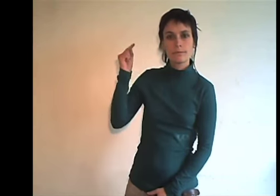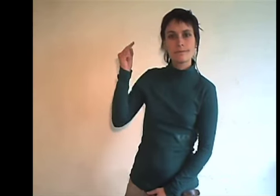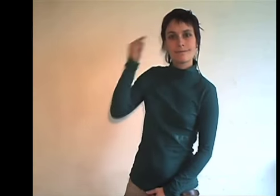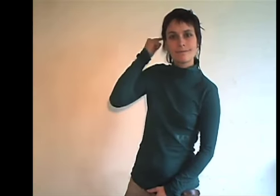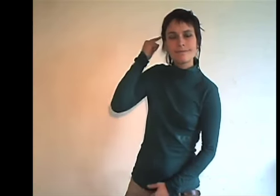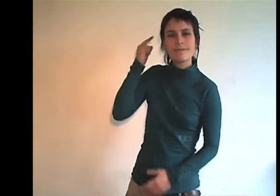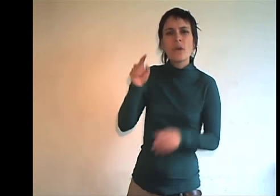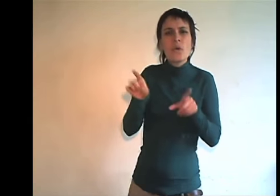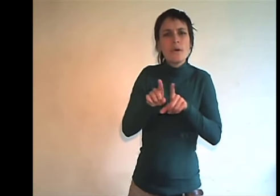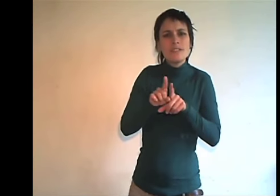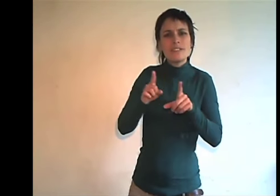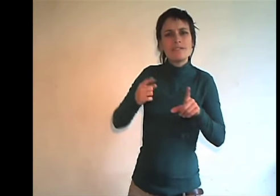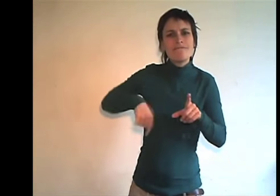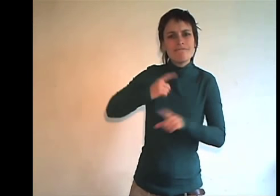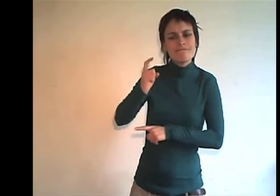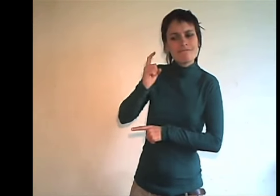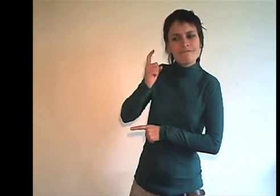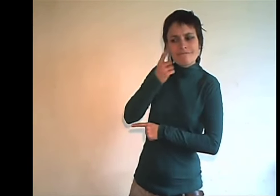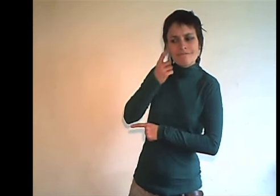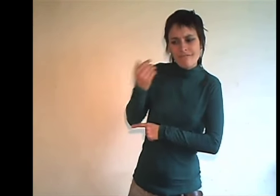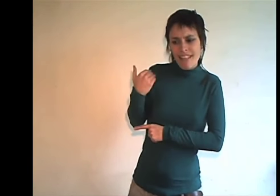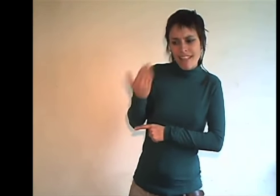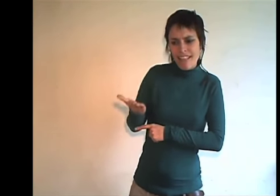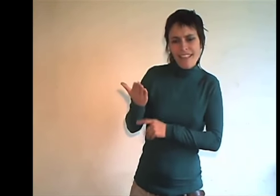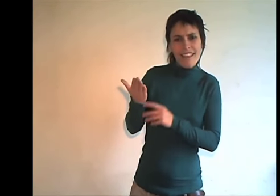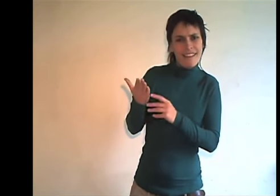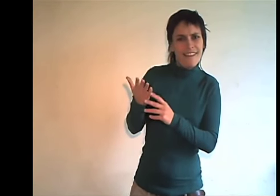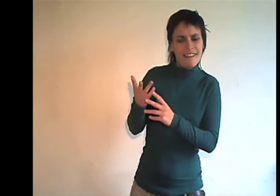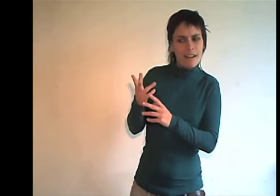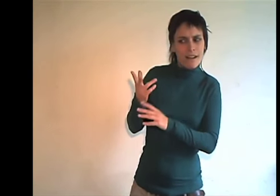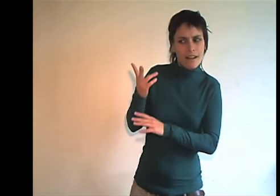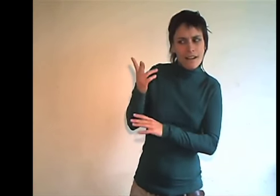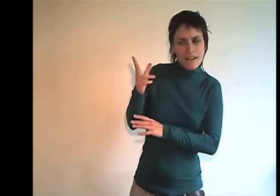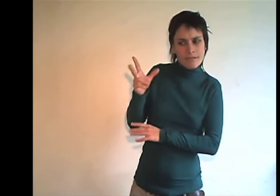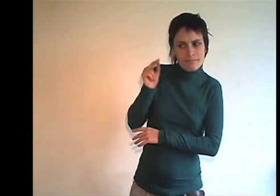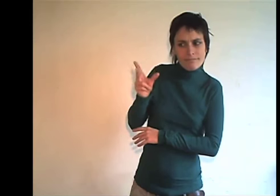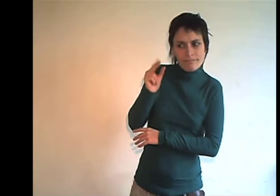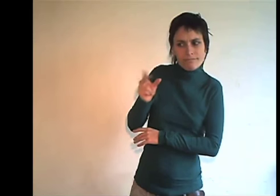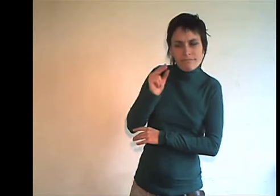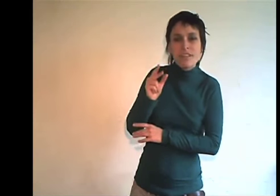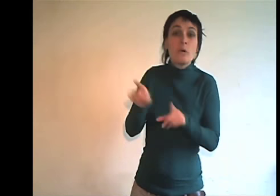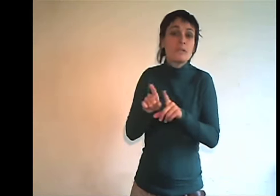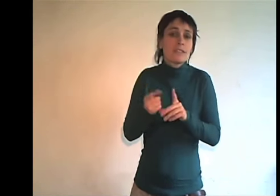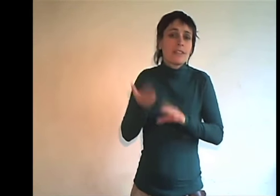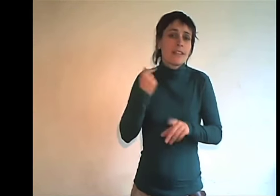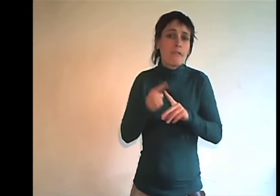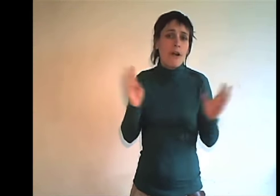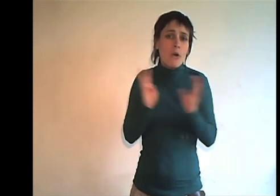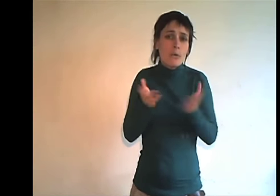Et un peu dans le montage qu'on avait, un peu ce qu'on a vu, hein, et un peu tous les montages qu'on a fait tourner autour de ça, et la discussion qu'on a eu tourner autour de ça, comme